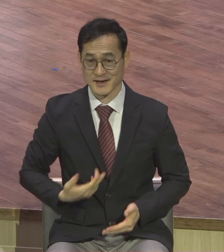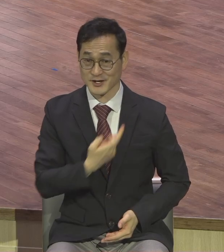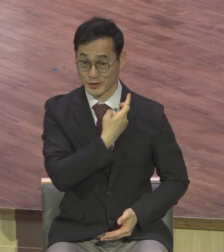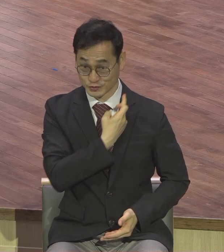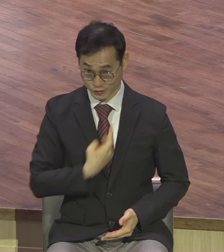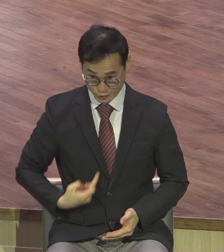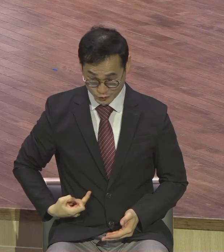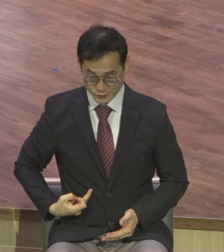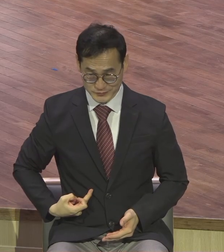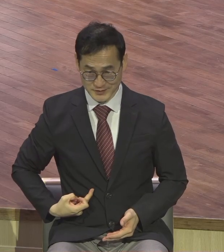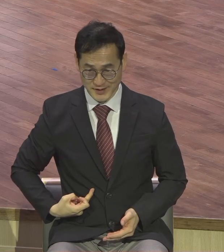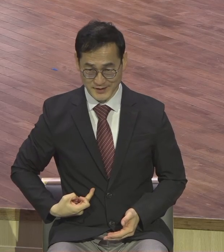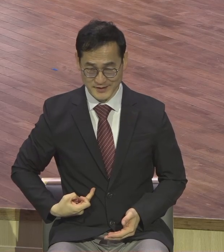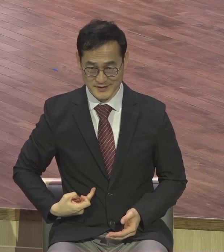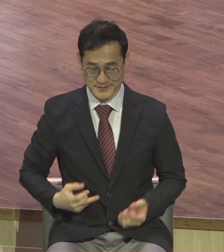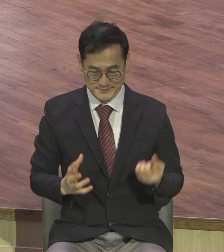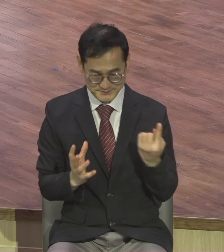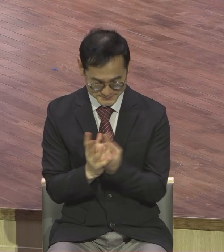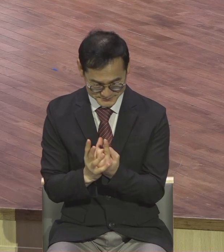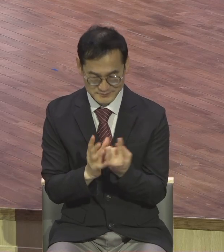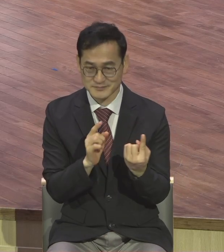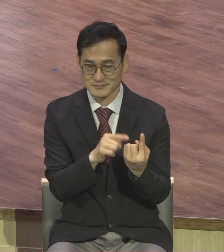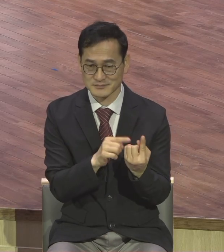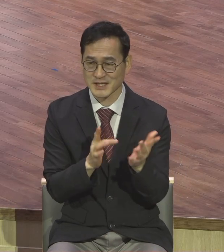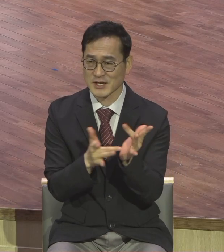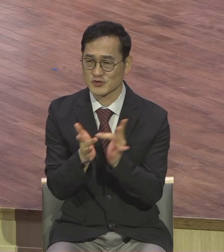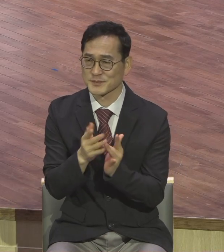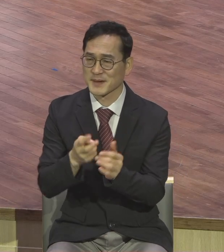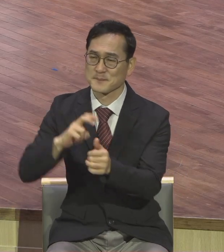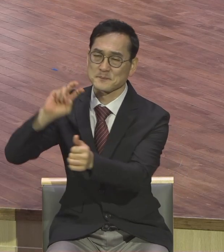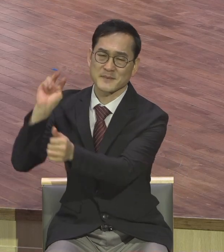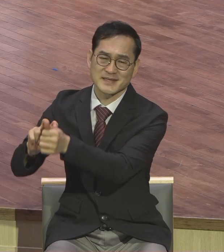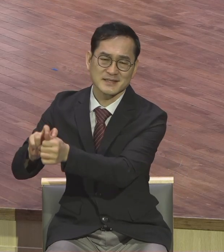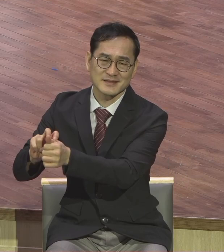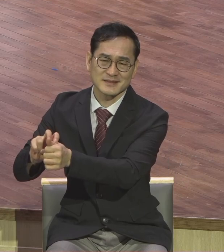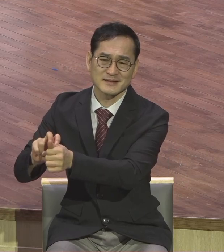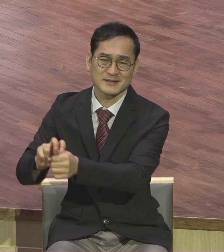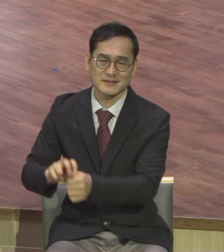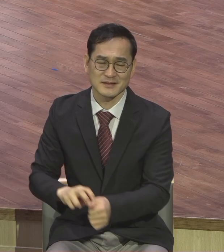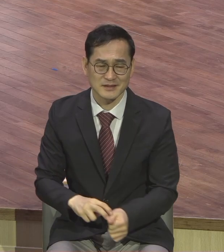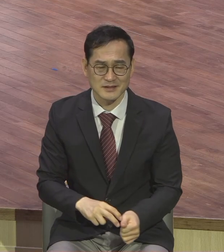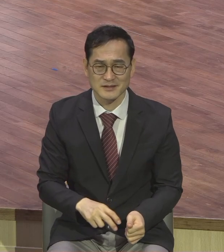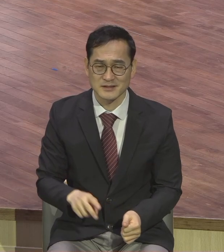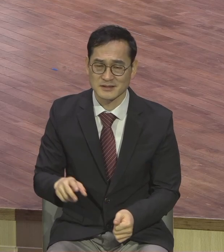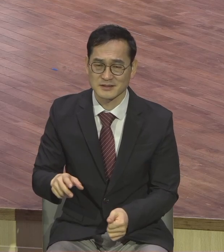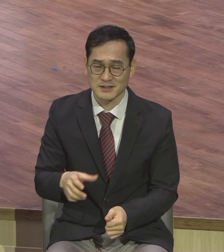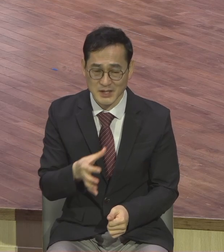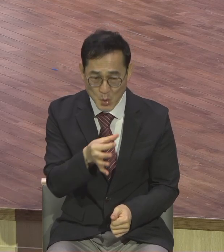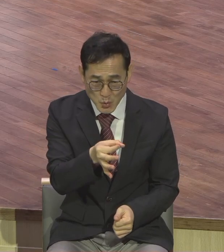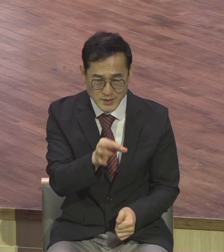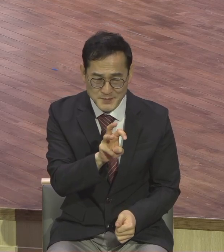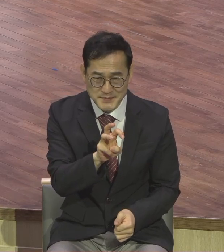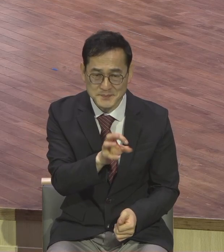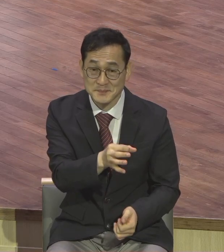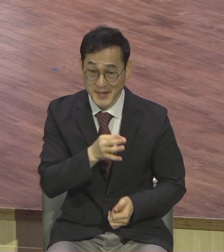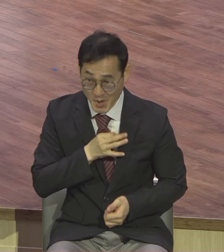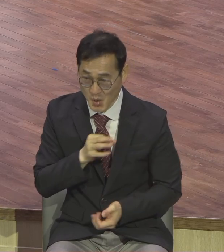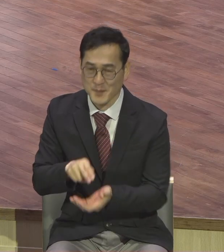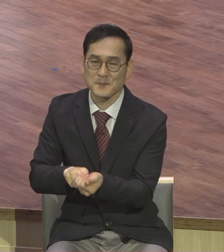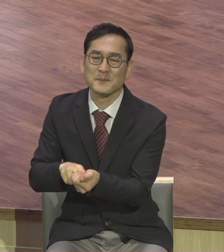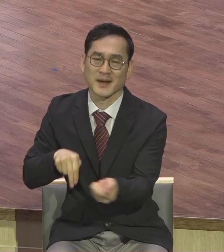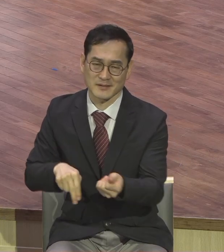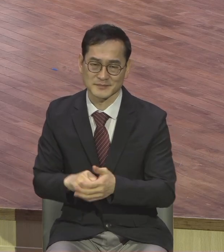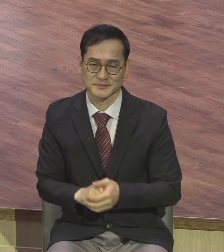그가 예수님을 배신하고 은 30에 그렇게 팔아 넘겼습니다. 가룟 유다는